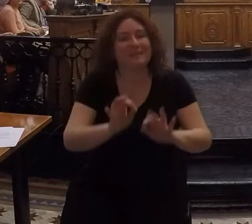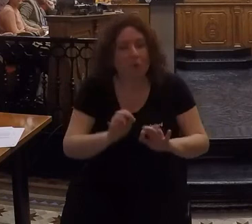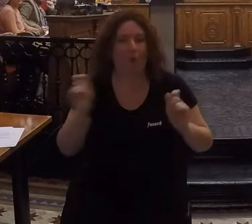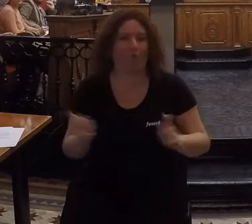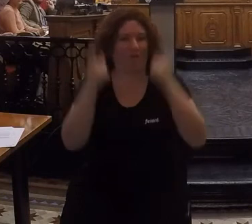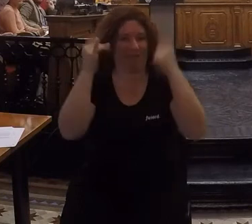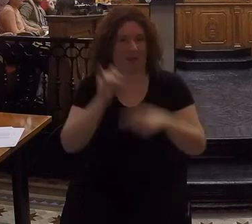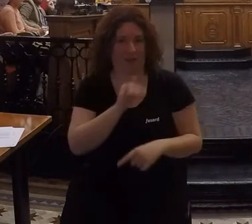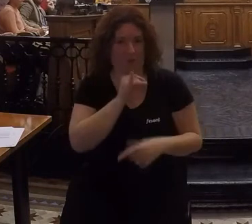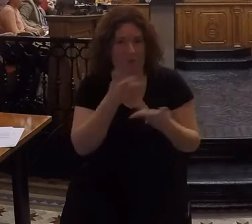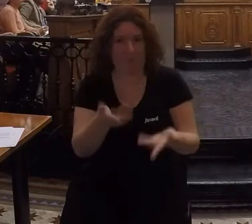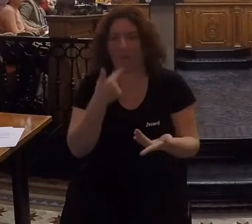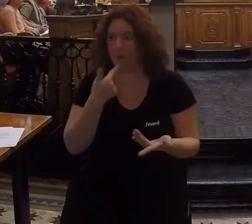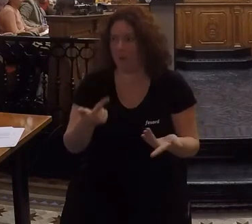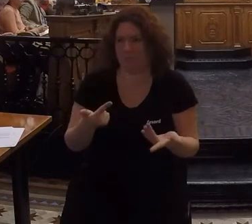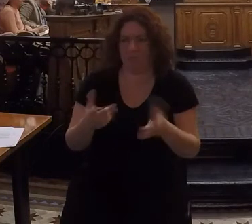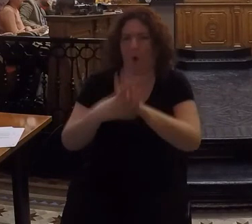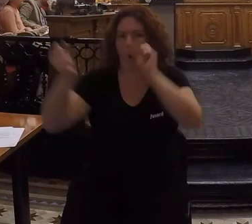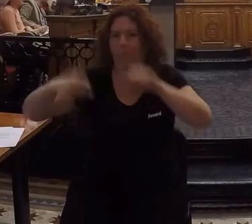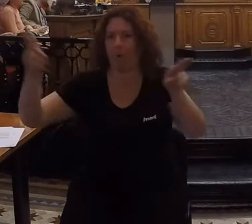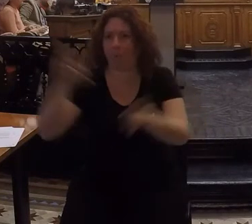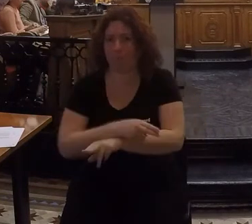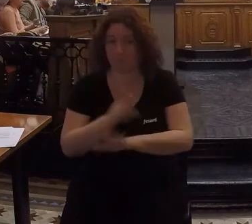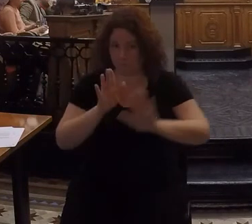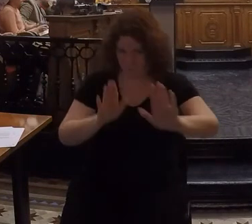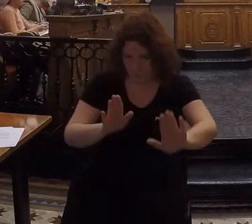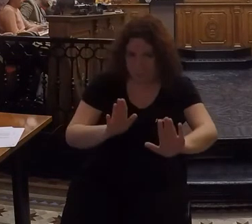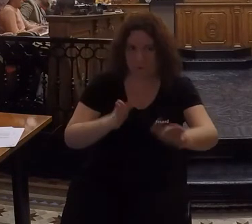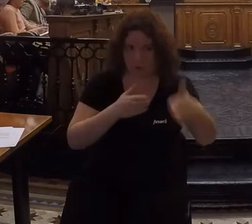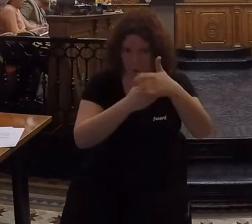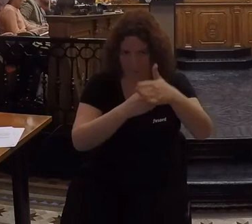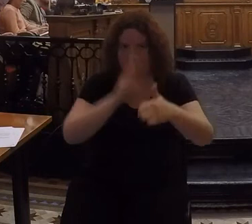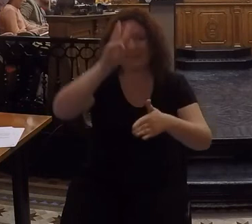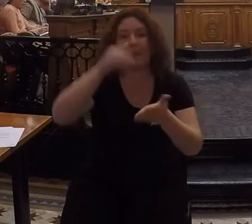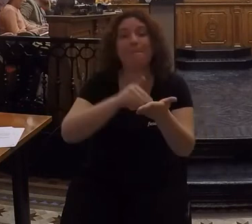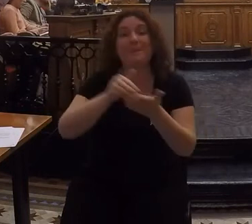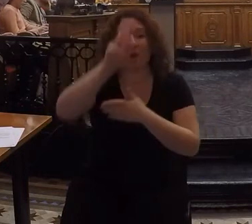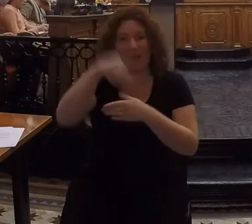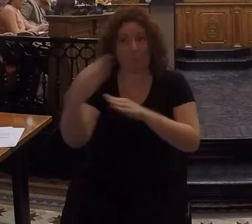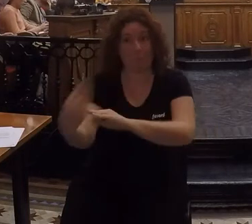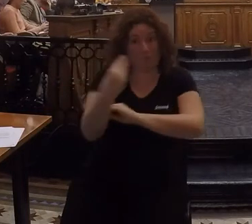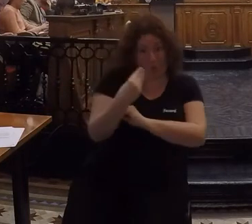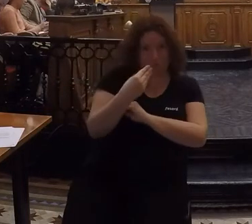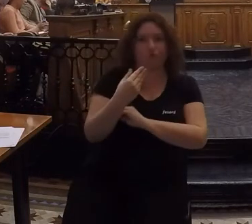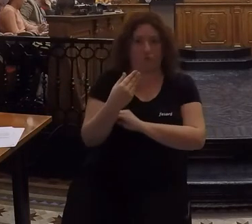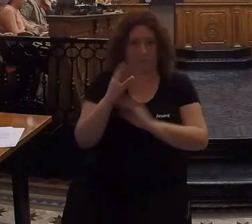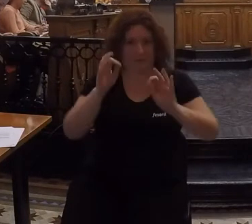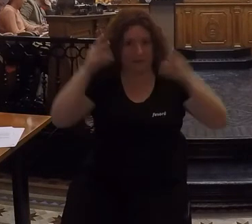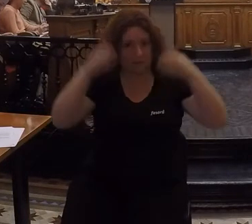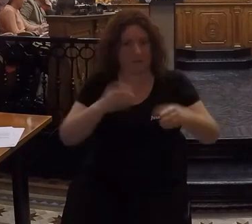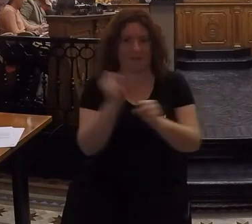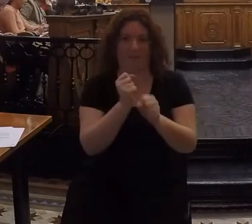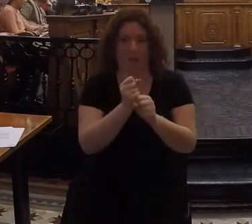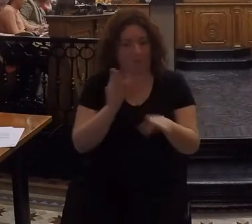Recibimos 3 millones de euros para el empleo este año. Es decir, el fomento del empleo creo que está